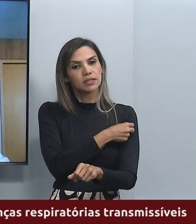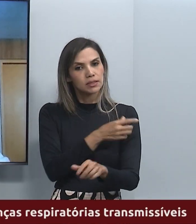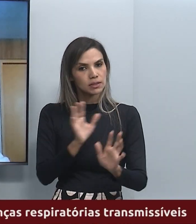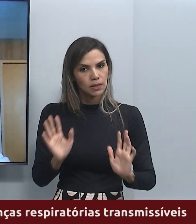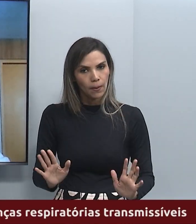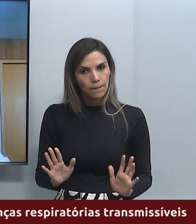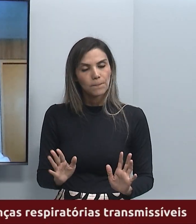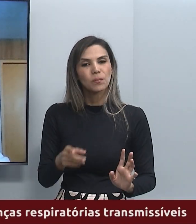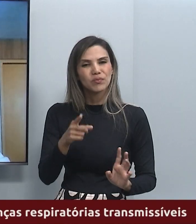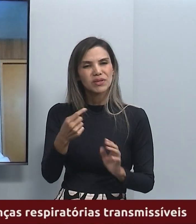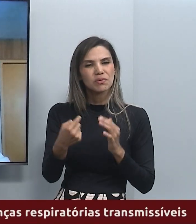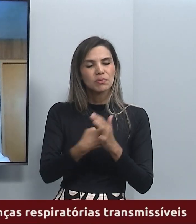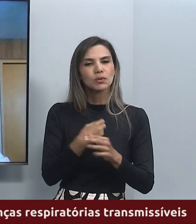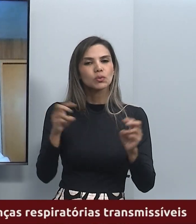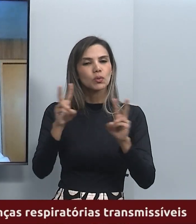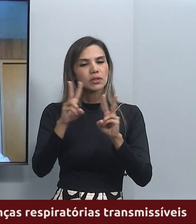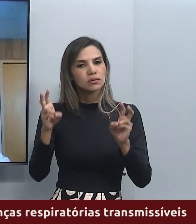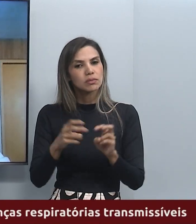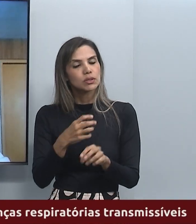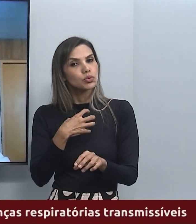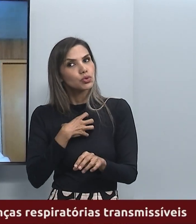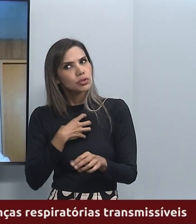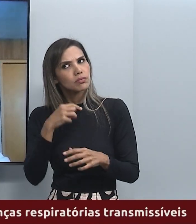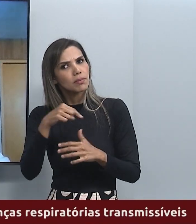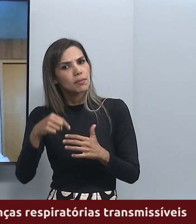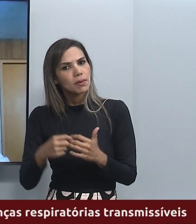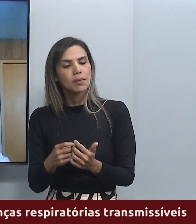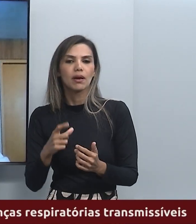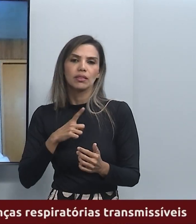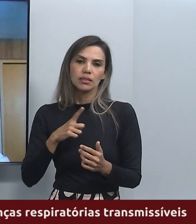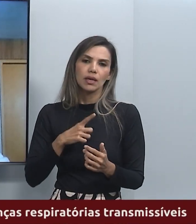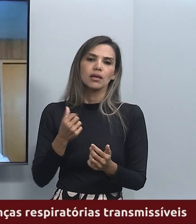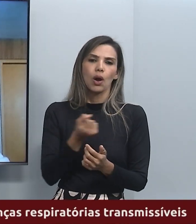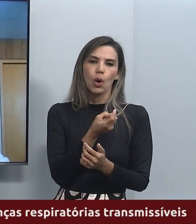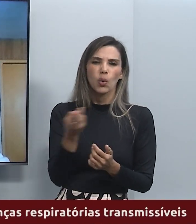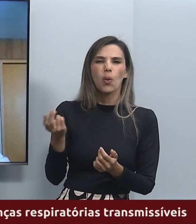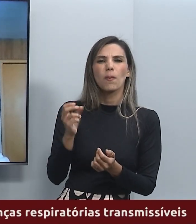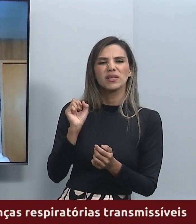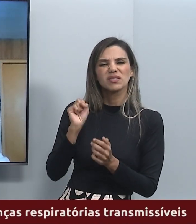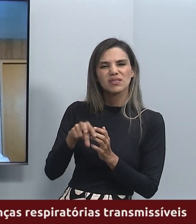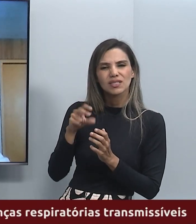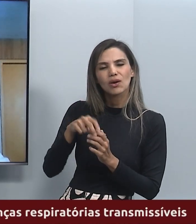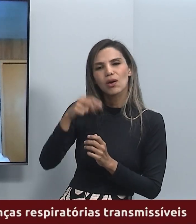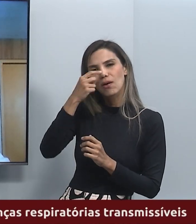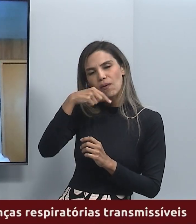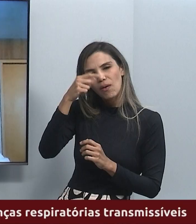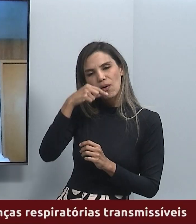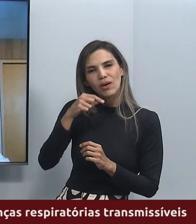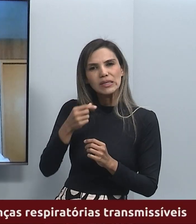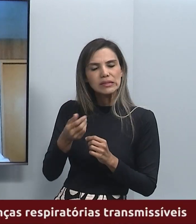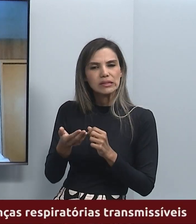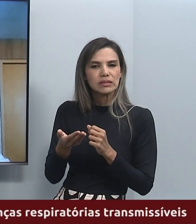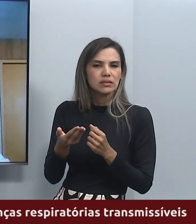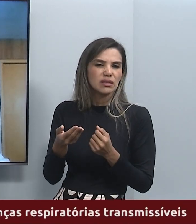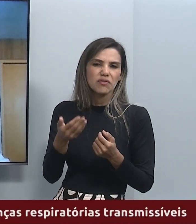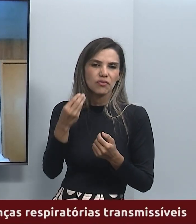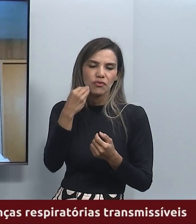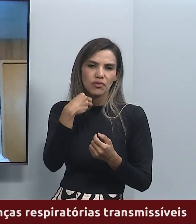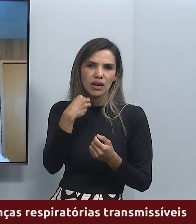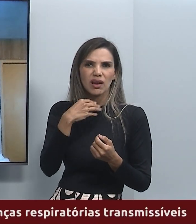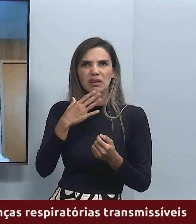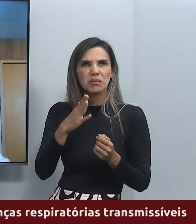sintomas, a gente sabe que as viroses respiratórias mais brandas, elas duram aí entre